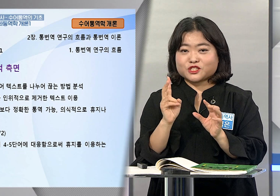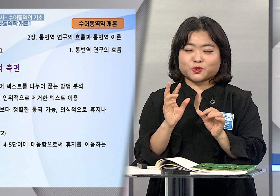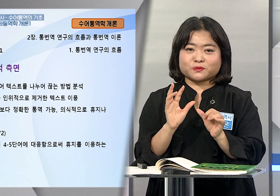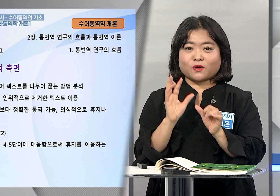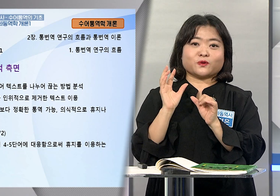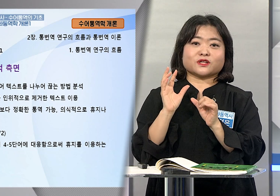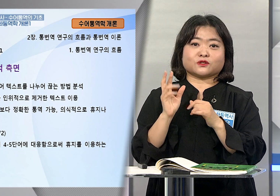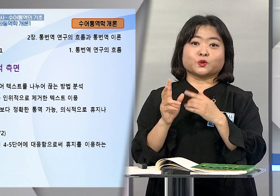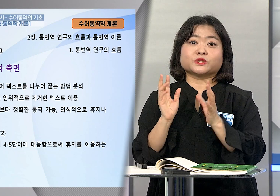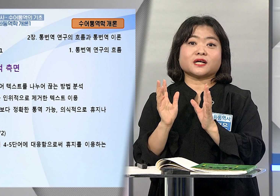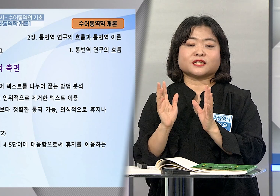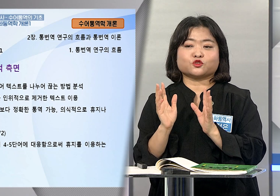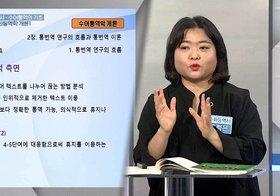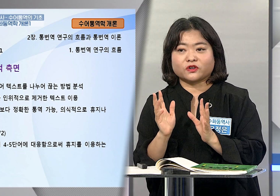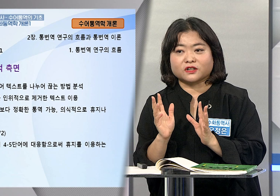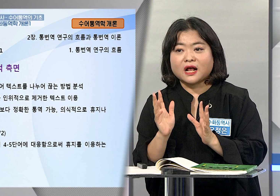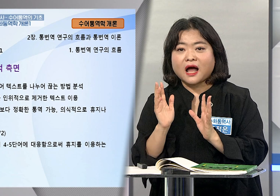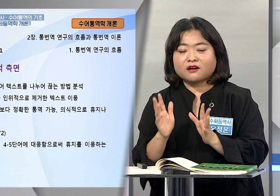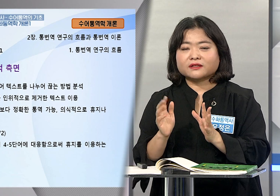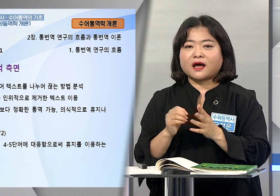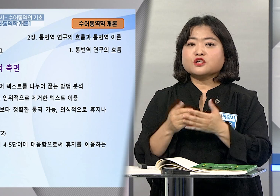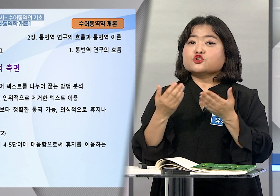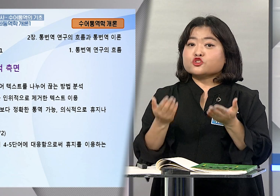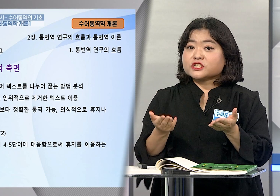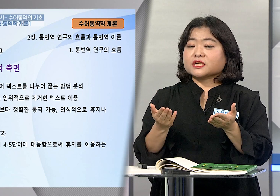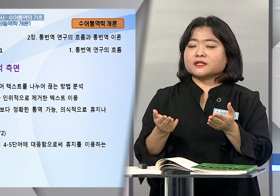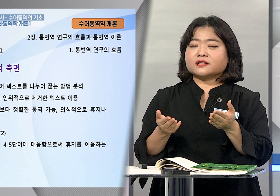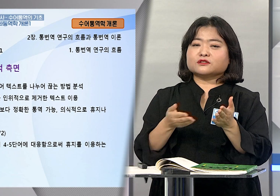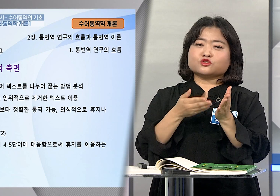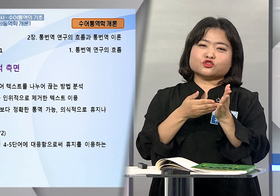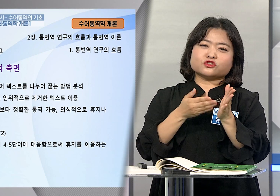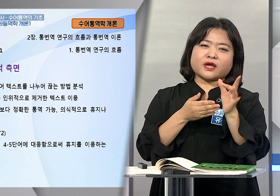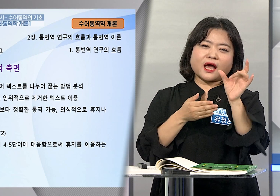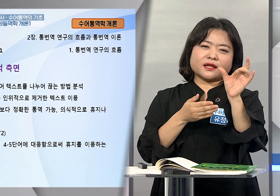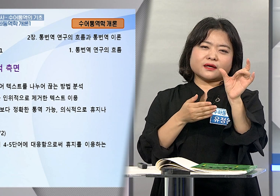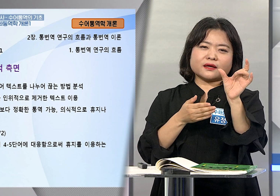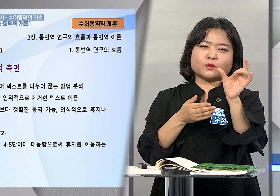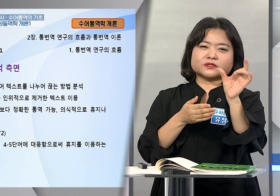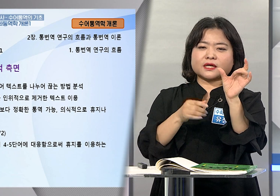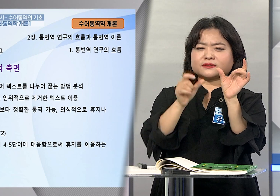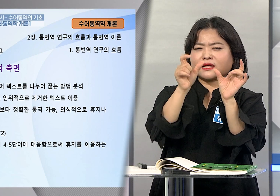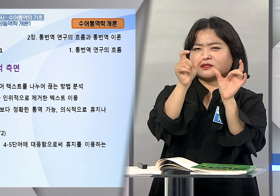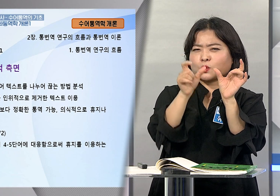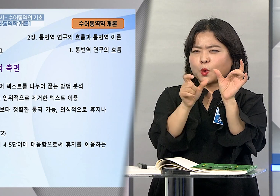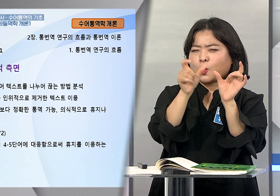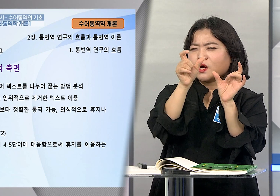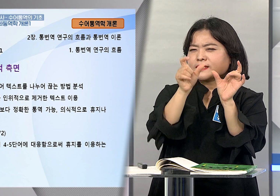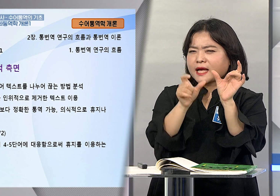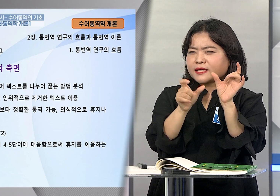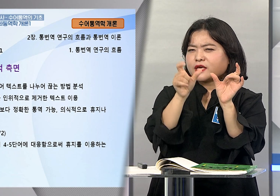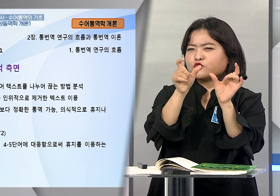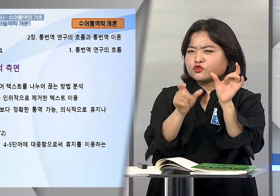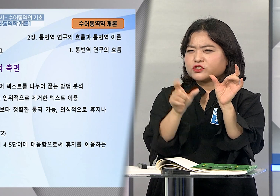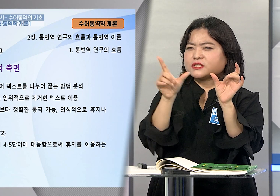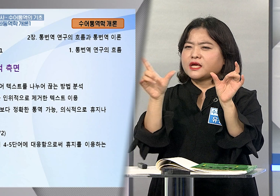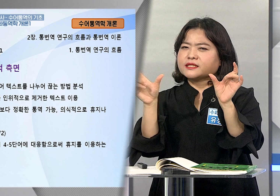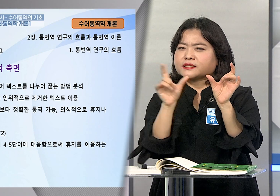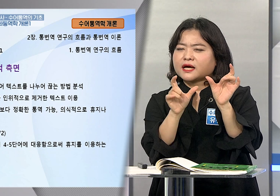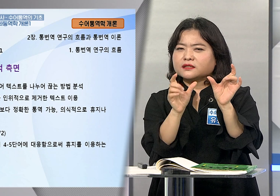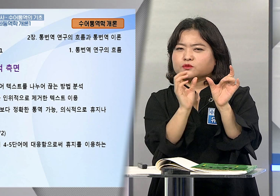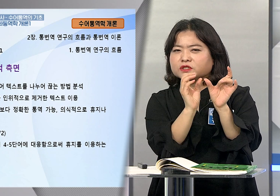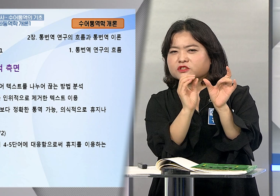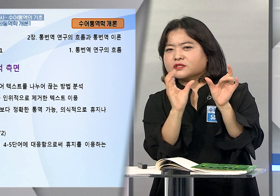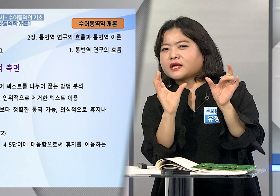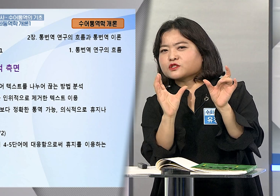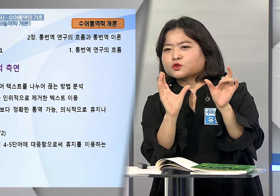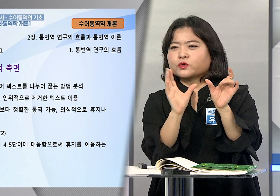1, 2초지만 활용해서 그 시간까지 통역을 하거나 휴지, 예를 들어 뉴스의 하나의 꼭지가 끝나는 그 사이에 휴지의